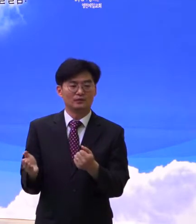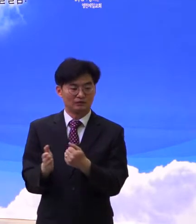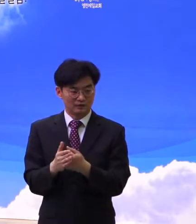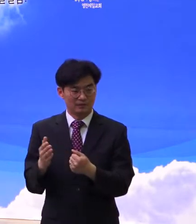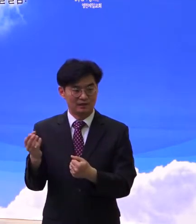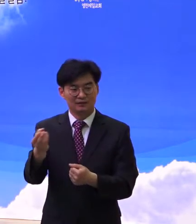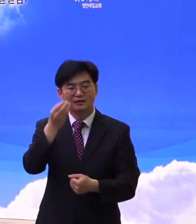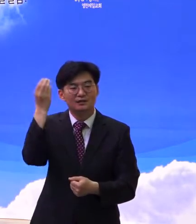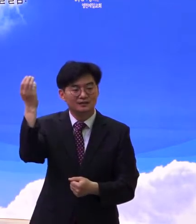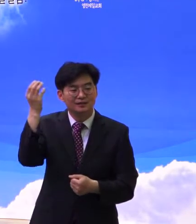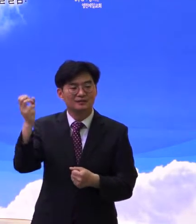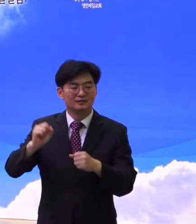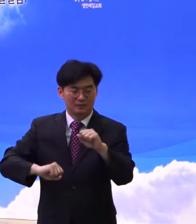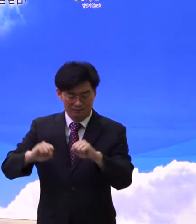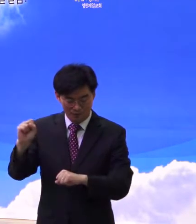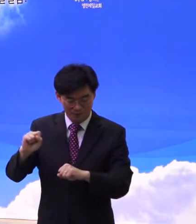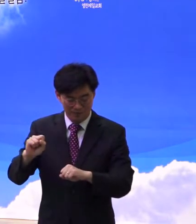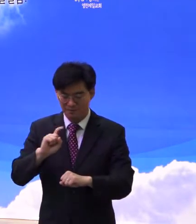순종했을 뿐입니다.